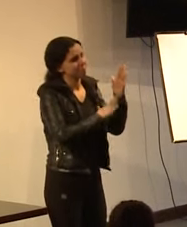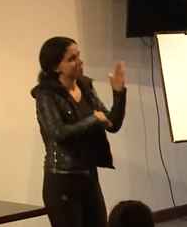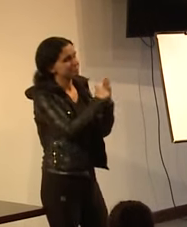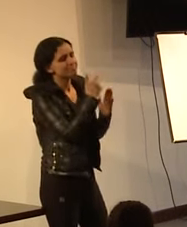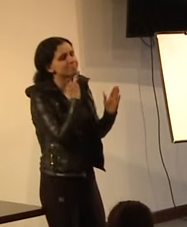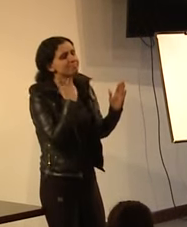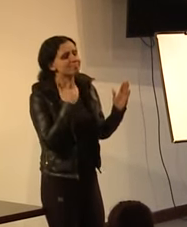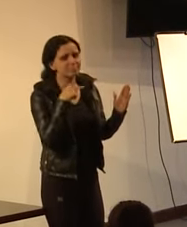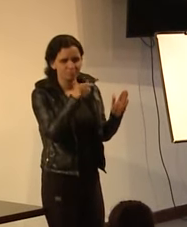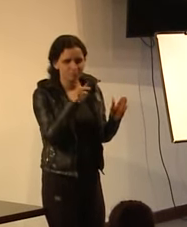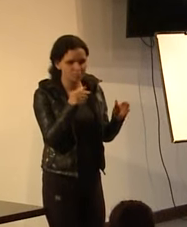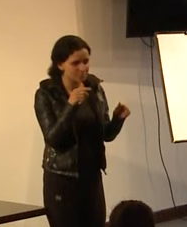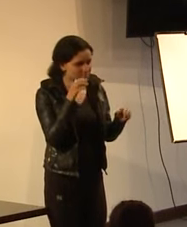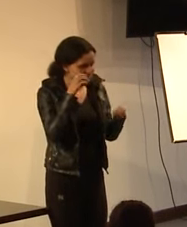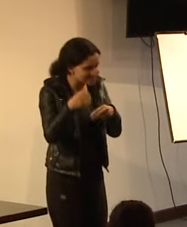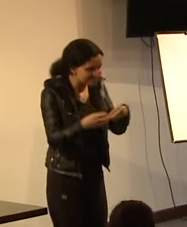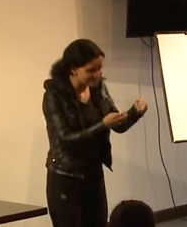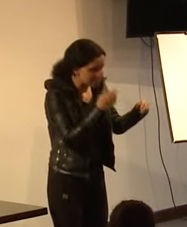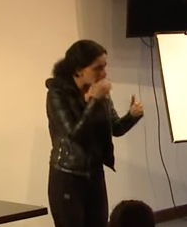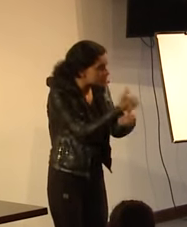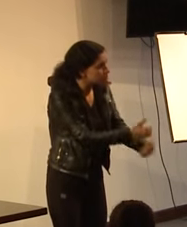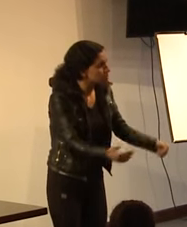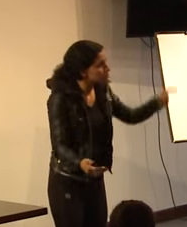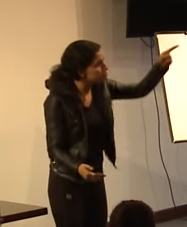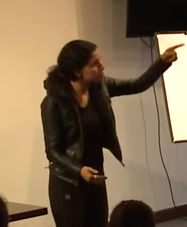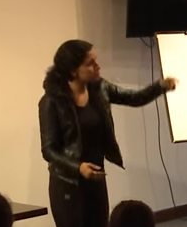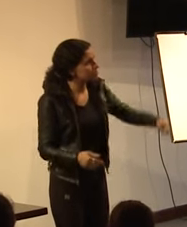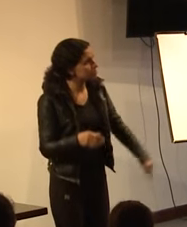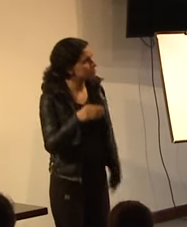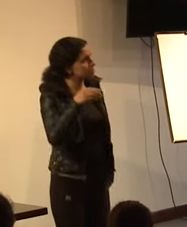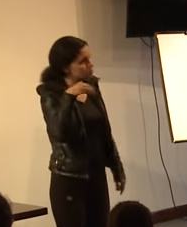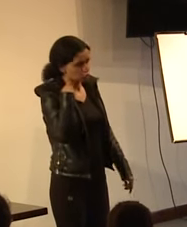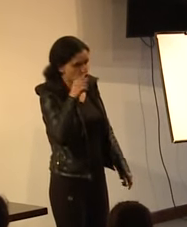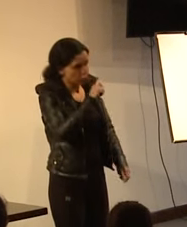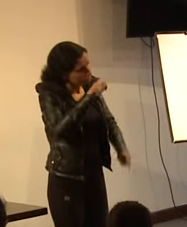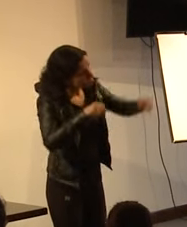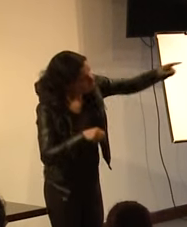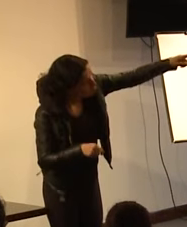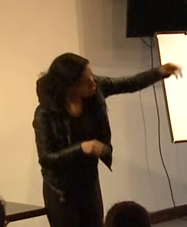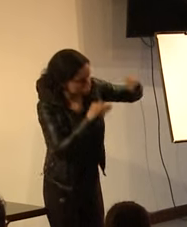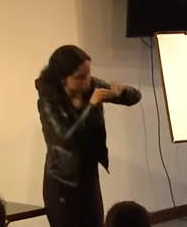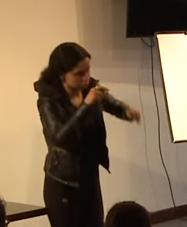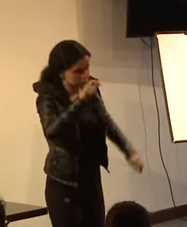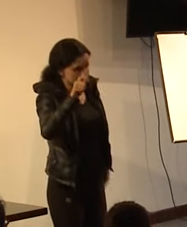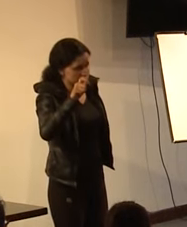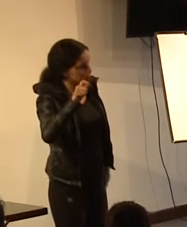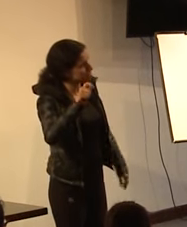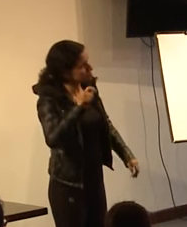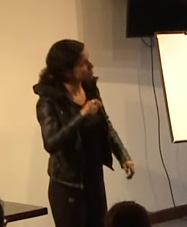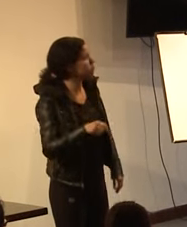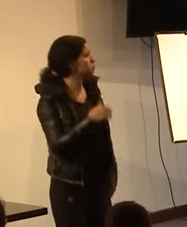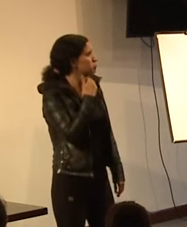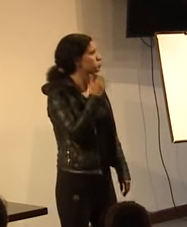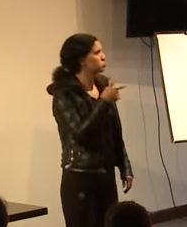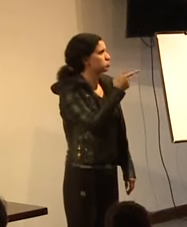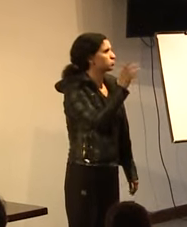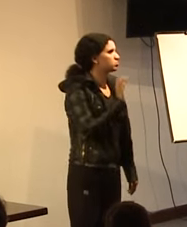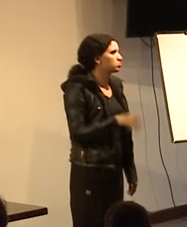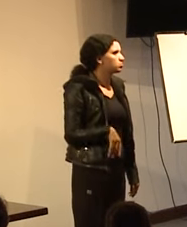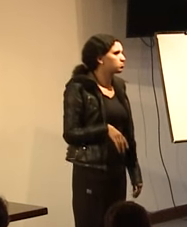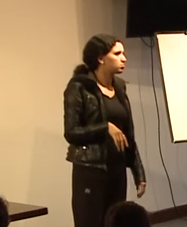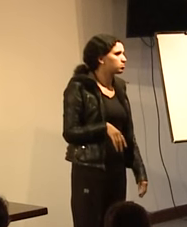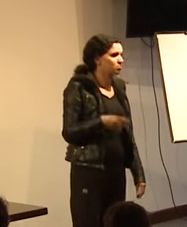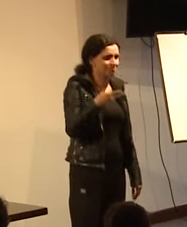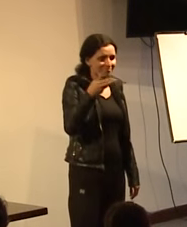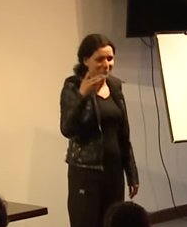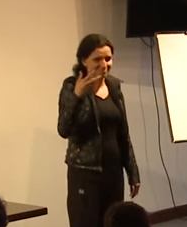Ustedes educan niños, ¿cierto? Miren mi pinza. Así escribo yo. Esta es mi pinza. A mí me encanta mostrar esto a las profesoras porque